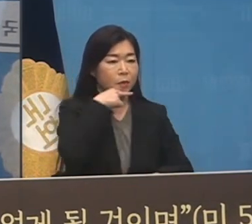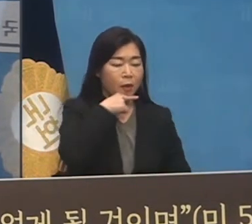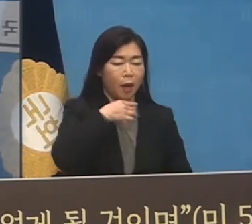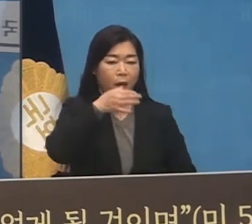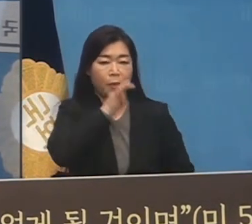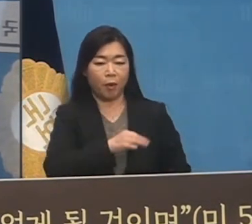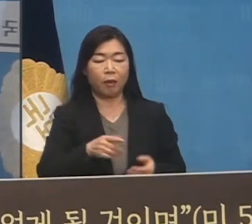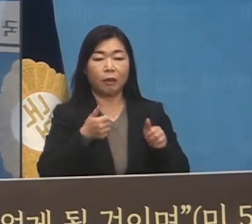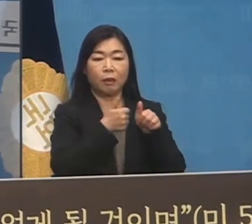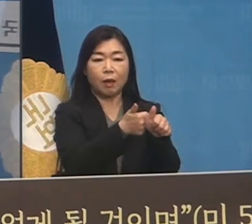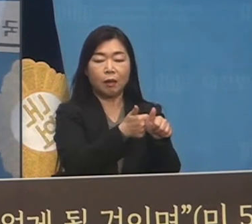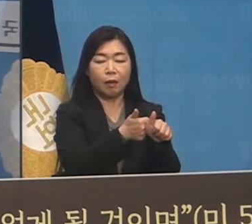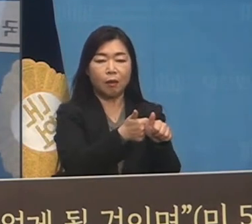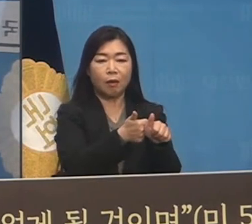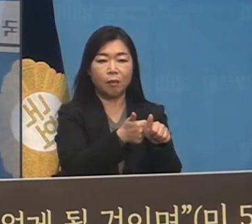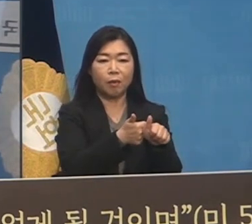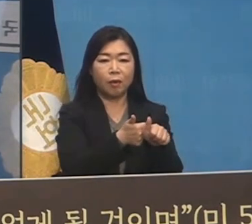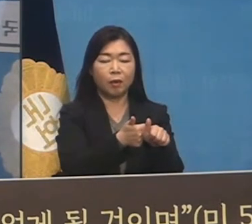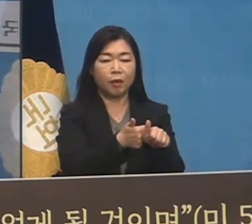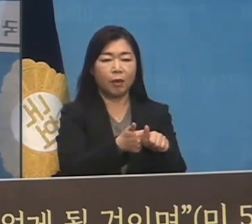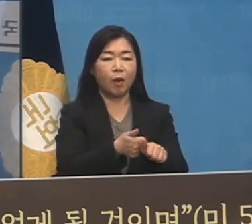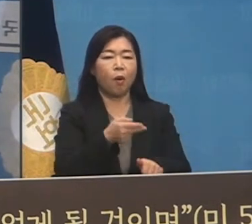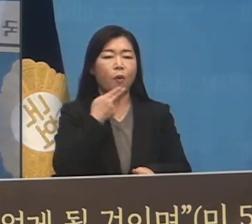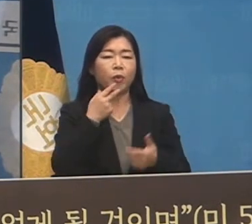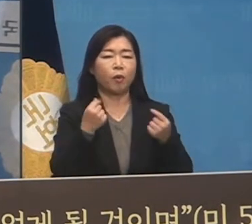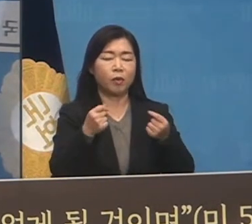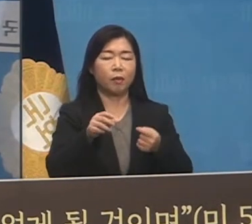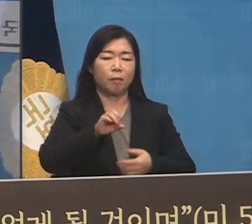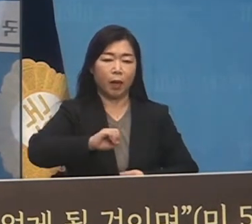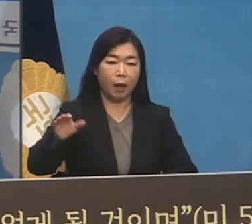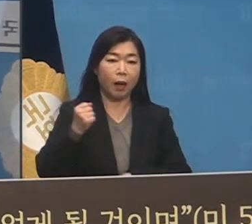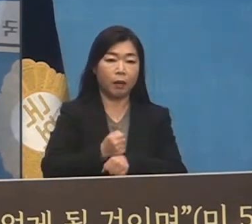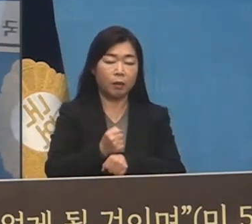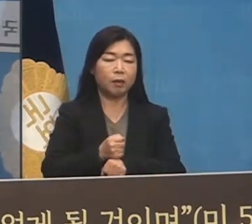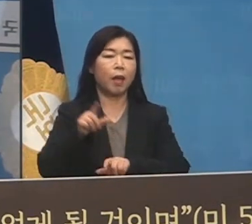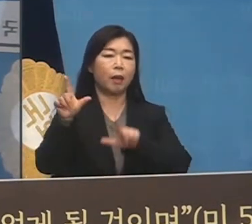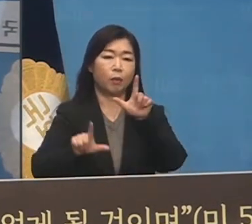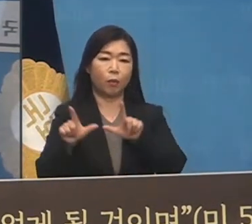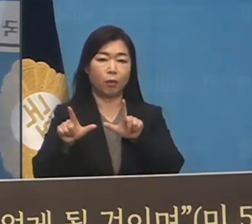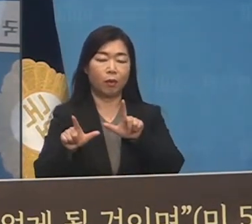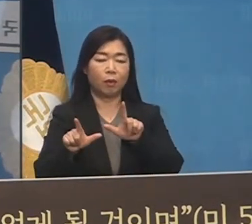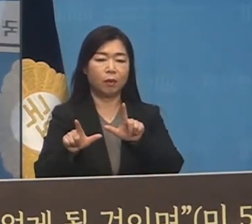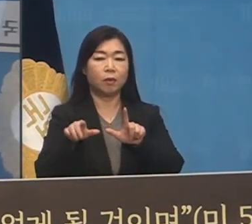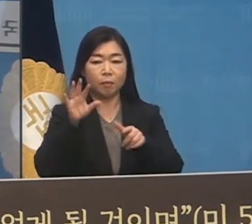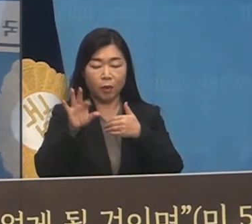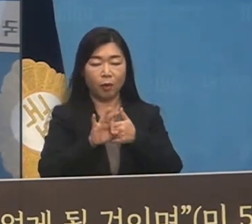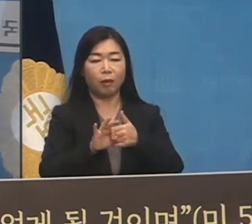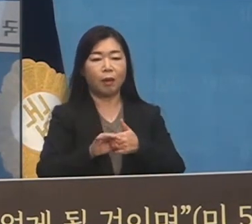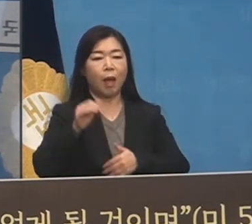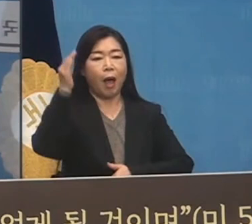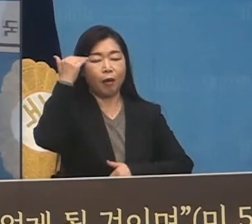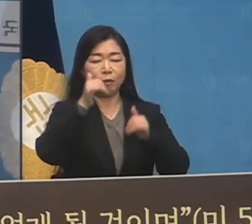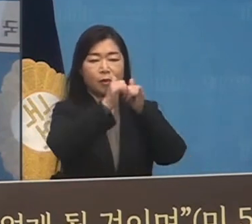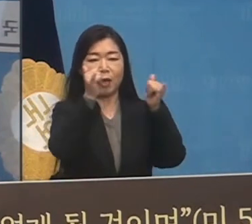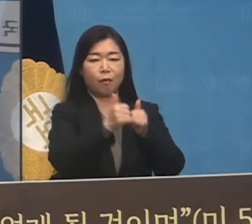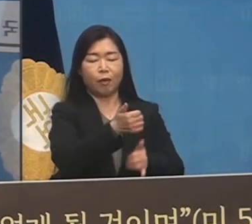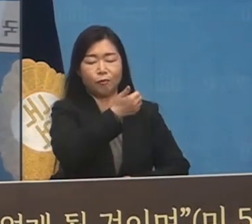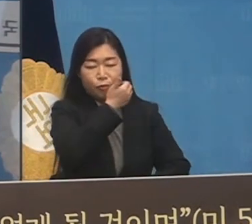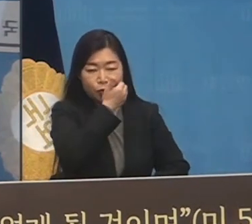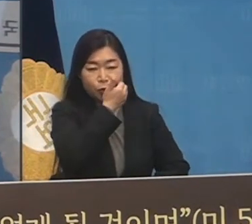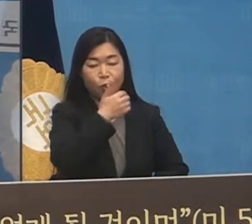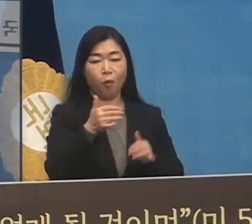따라 어떤 것으로 치부할 수 없는 불의이자 대한민국의 수치이고 인간성에